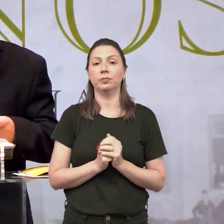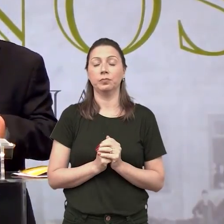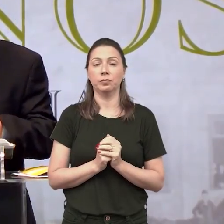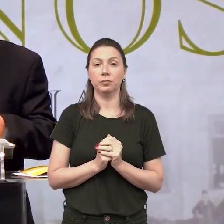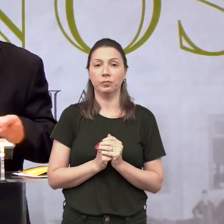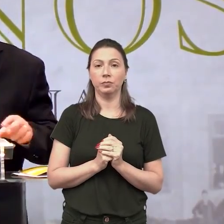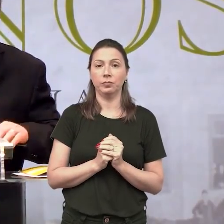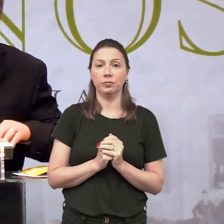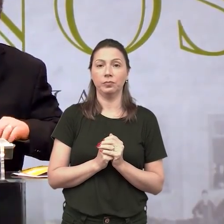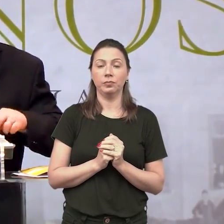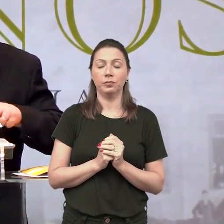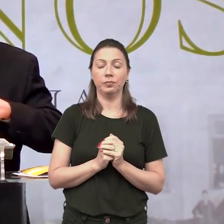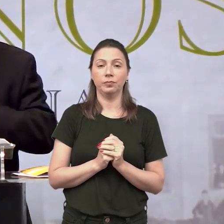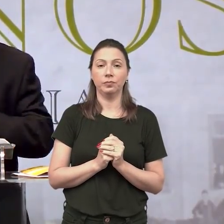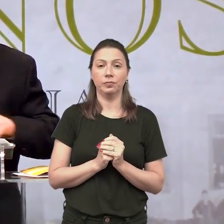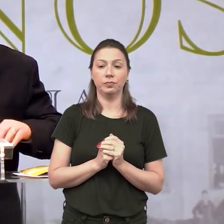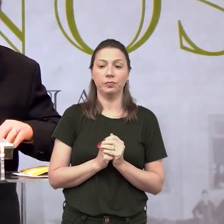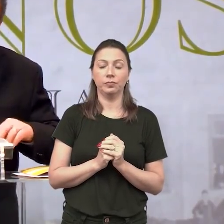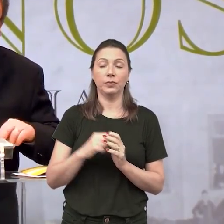139.